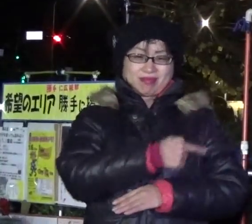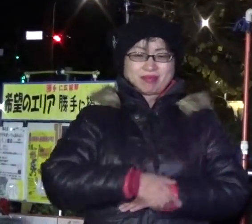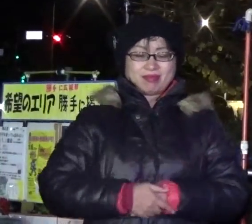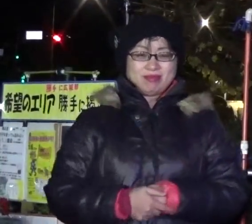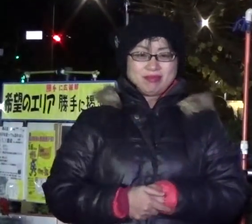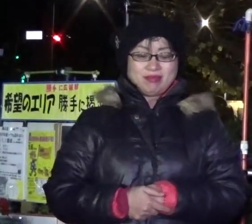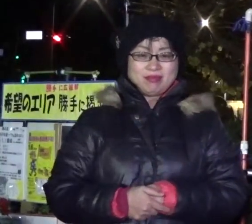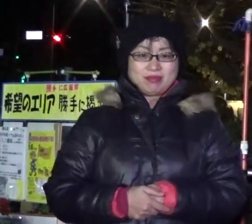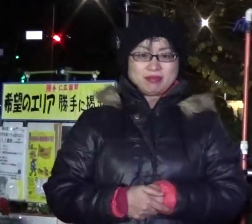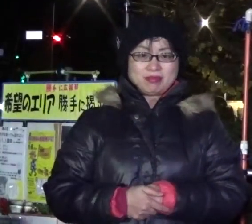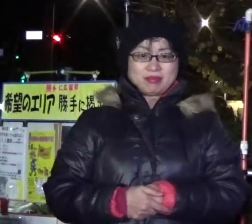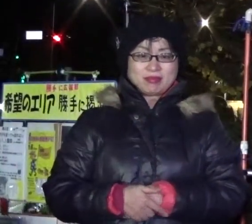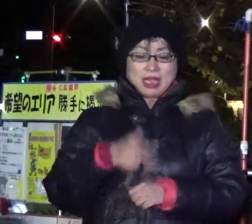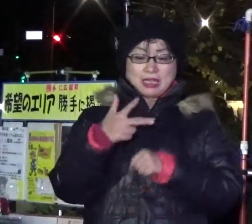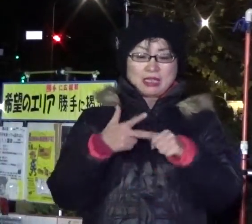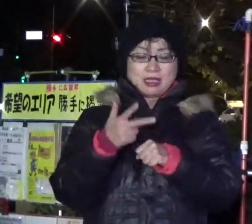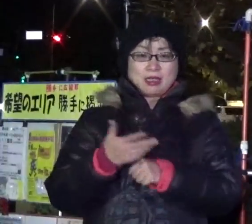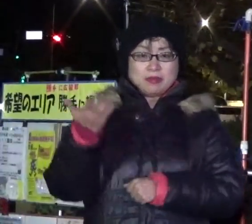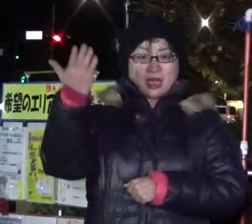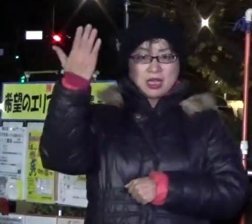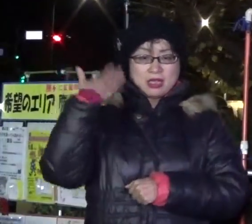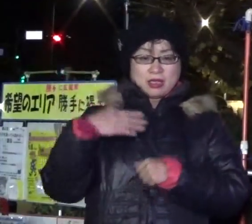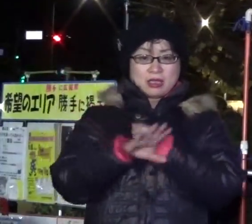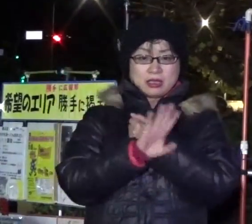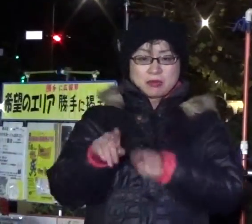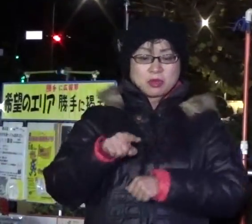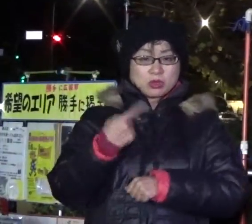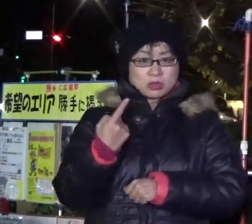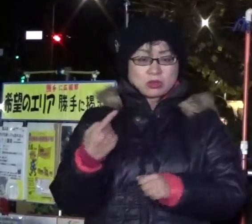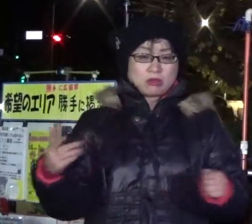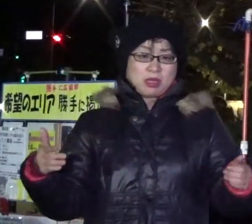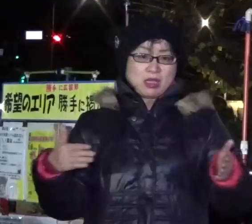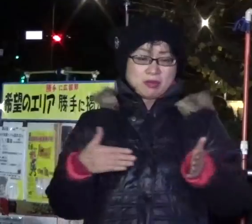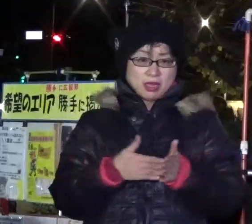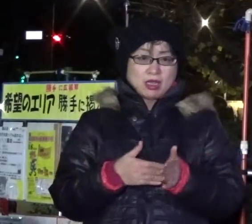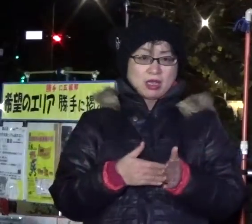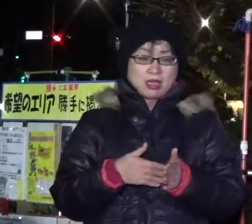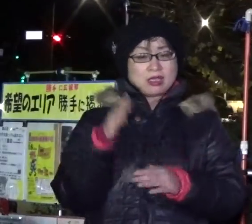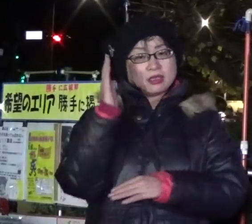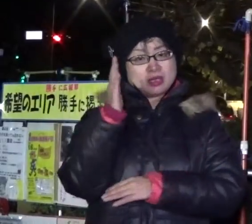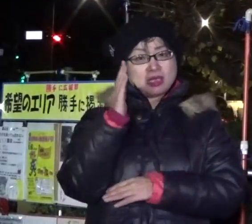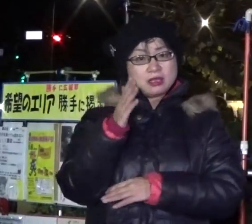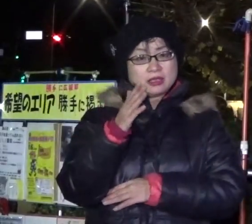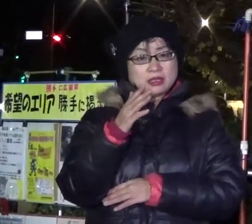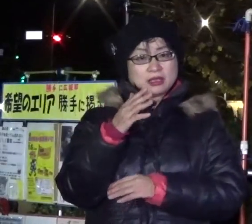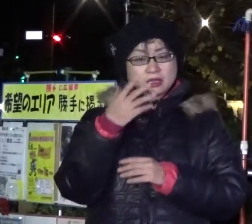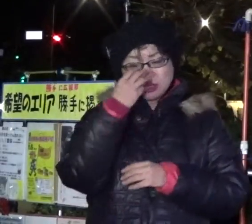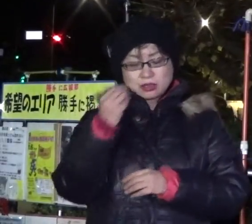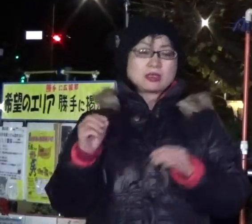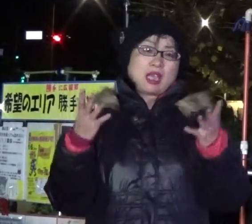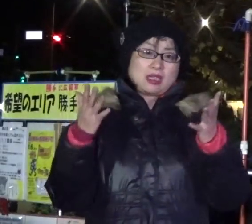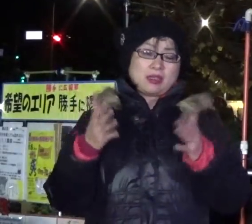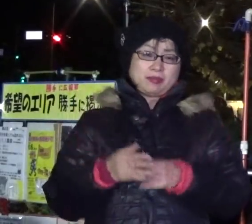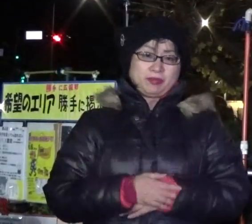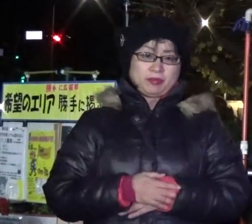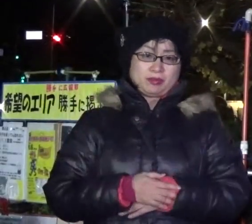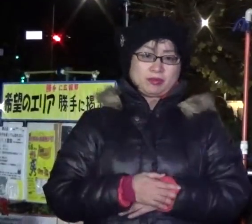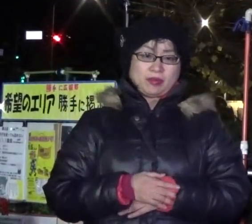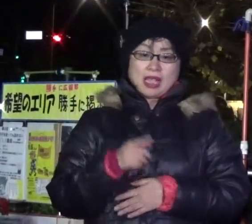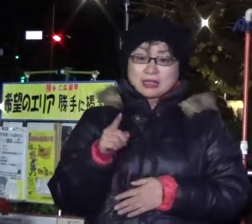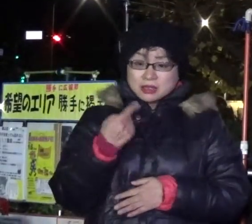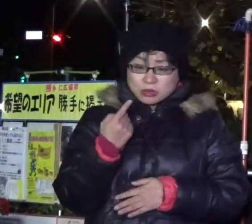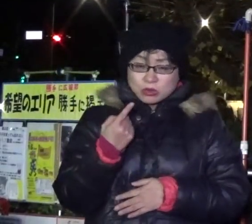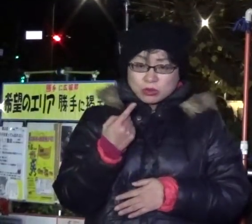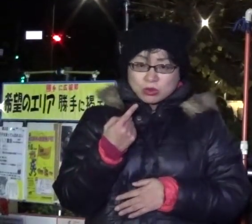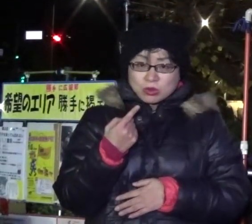おめでとう。 で、7年前の原発事故が起こるまではあんまり政治に無関心だったんですが、それをきっかけに何